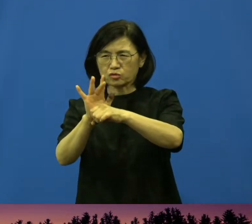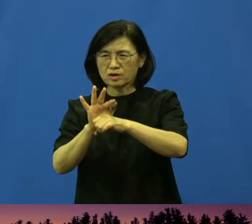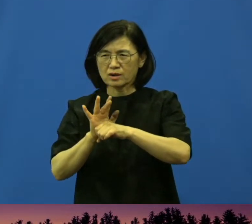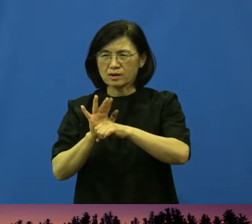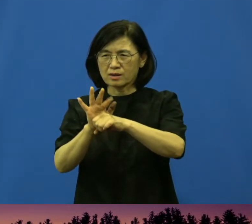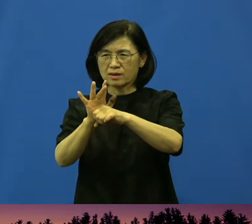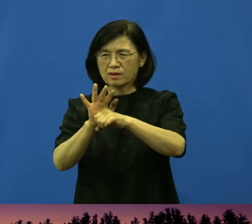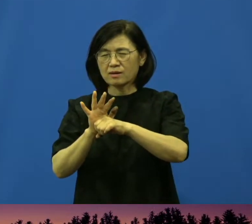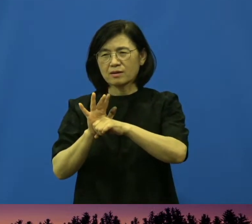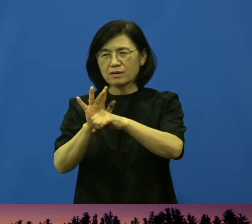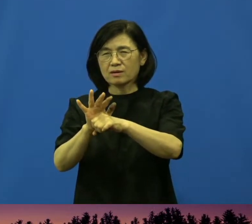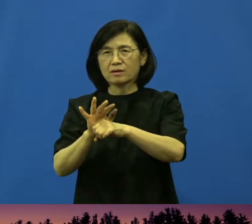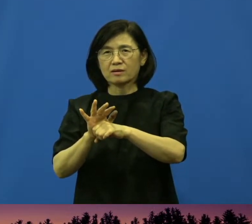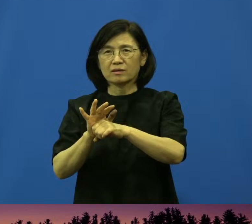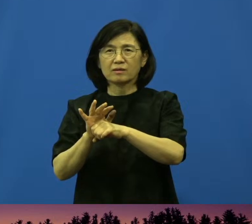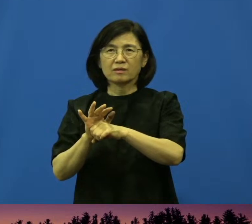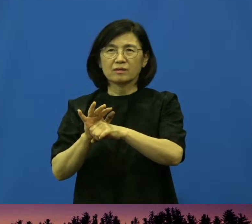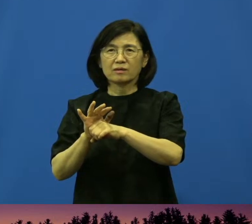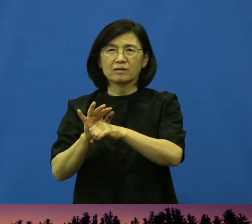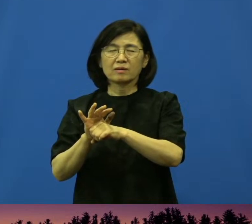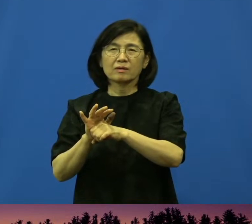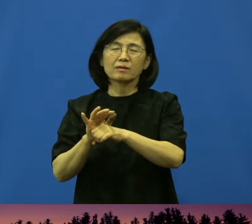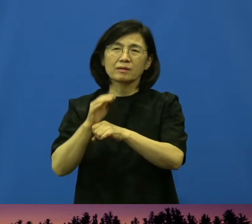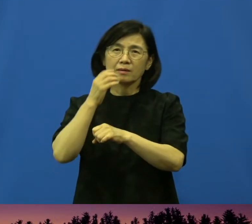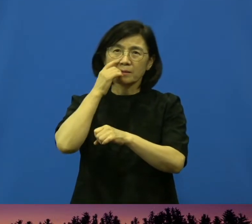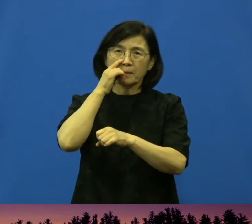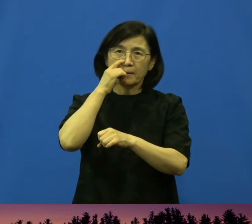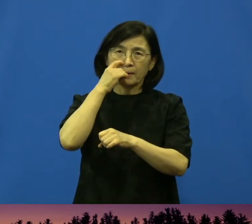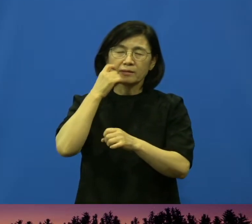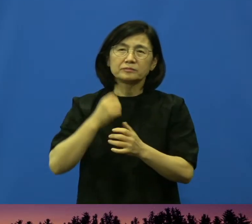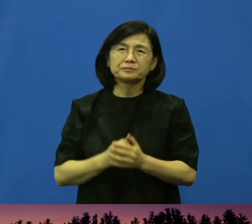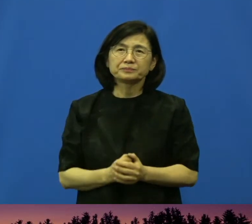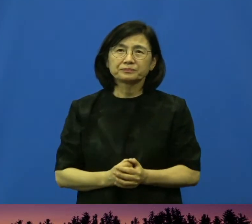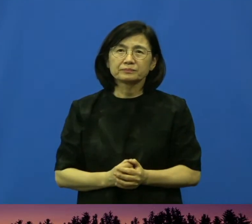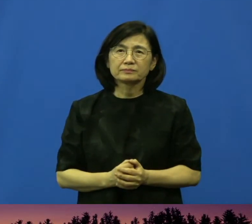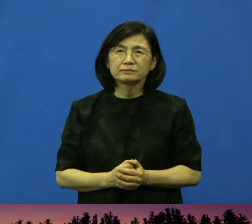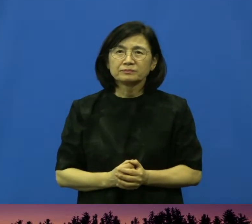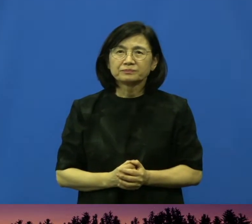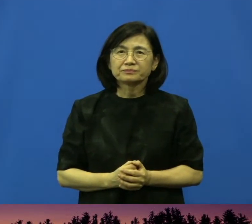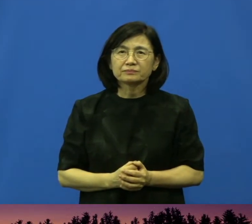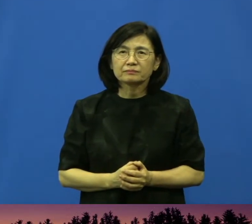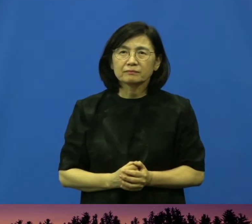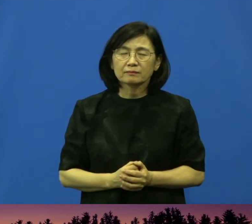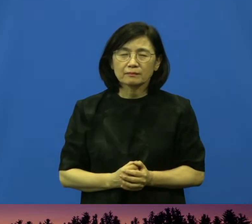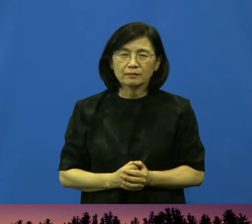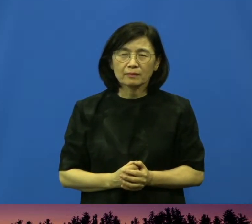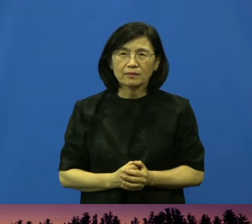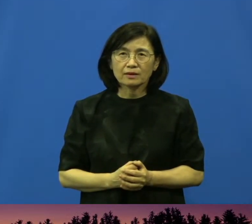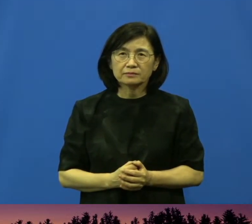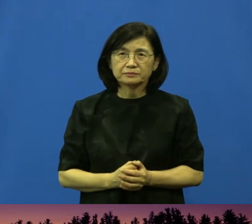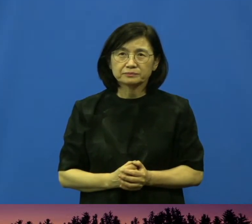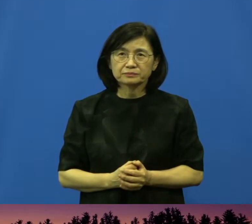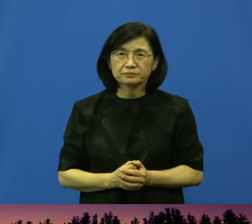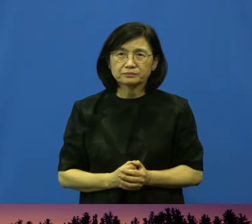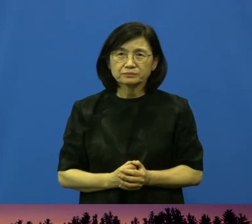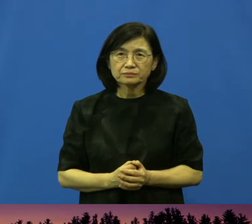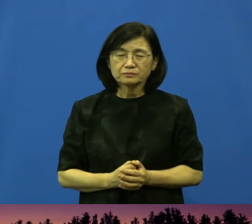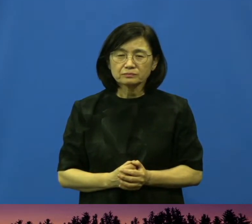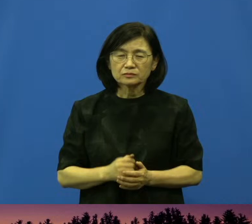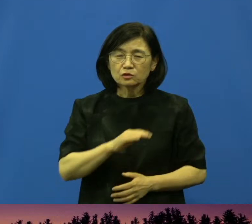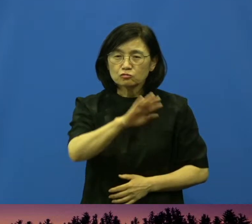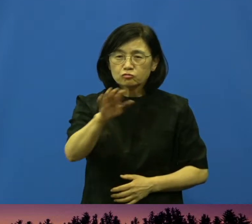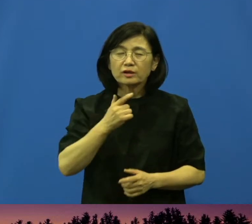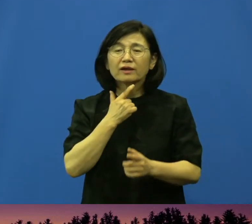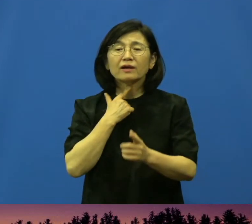거대한 폭풍이 맺힙니다. 그럼 이거는 자기 개인이 가진 역량과 상관없어요. 우리의 경험치를 넘어선 일이 일어난